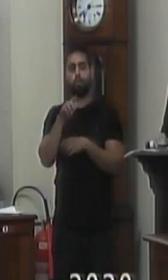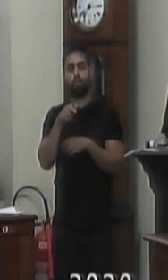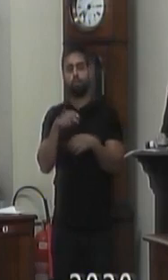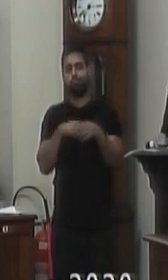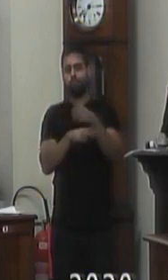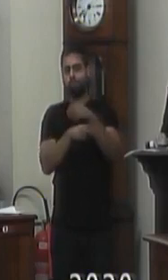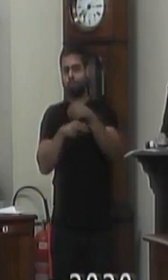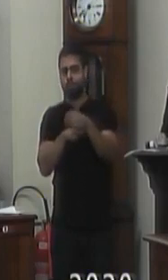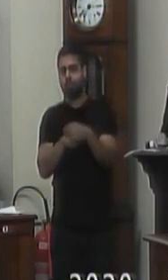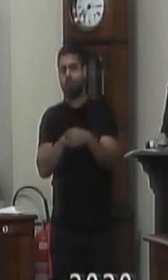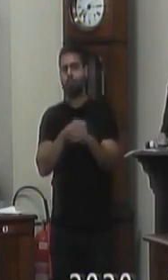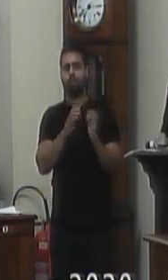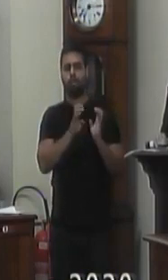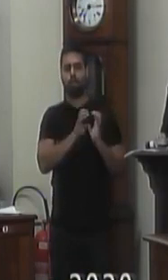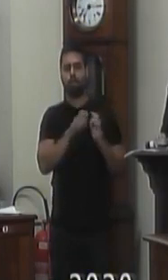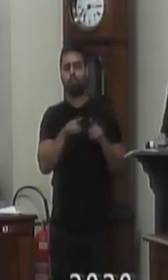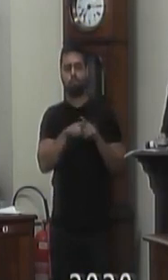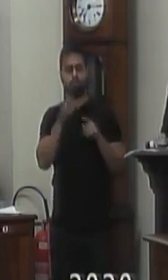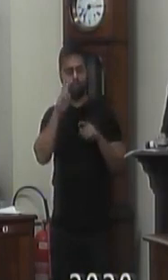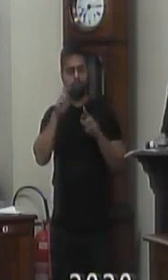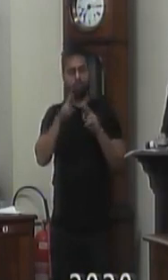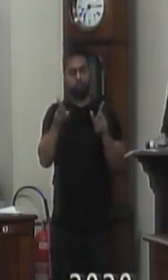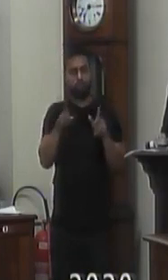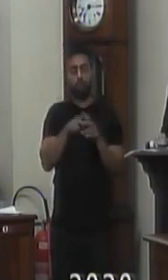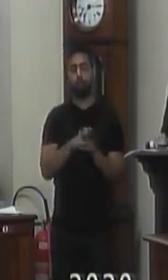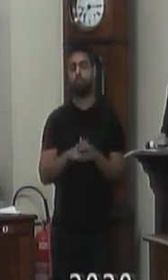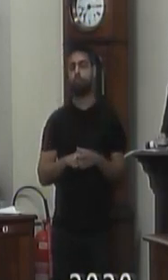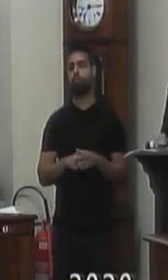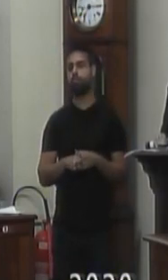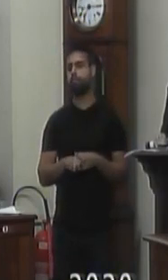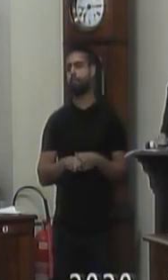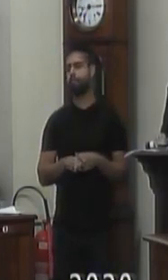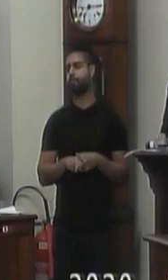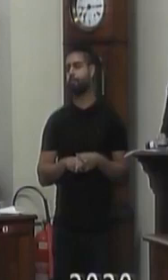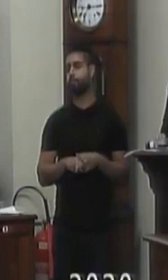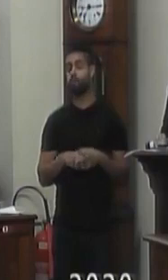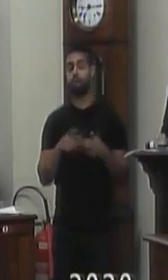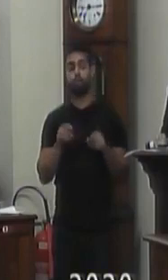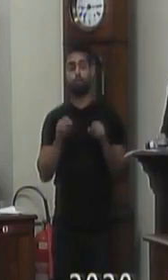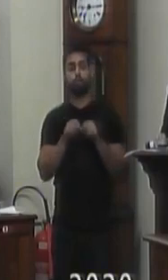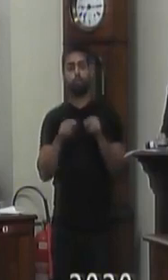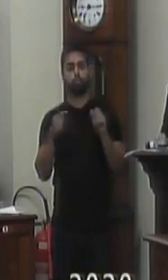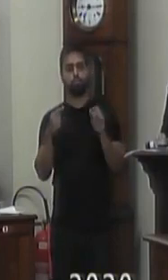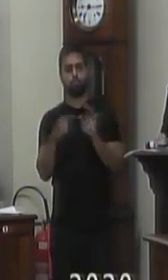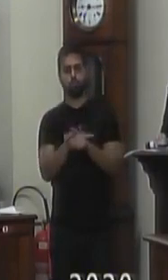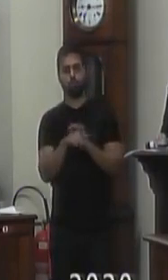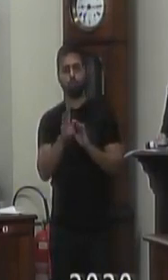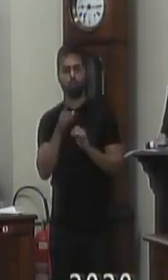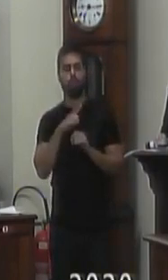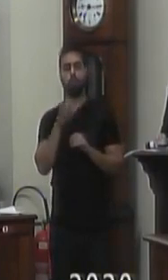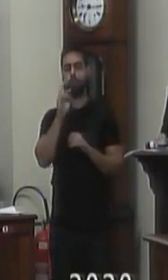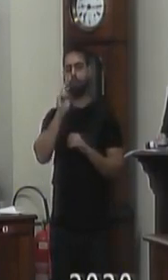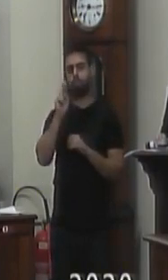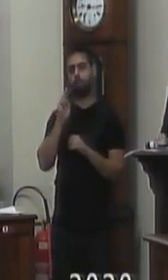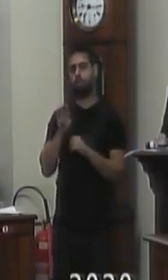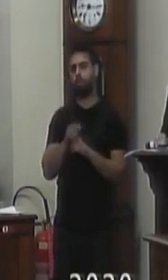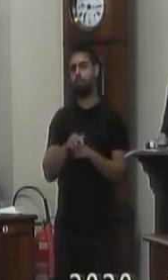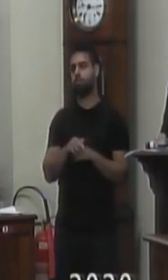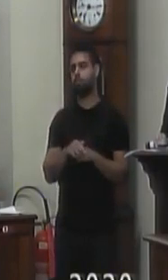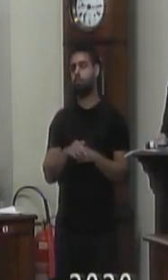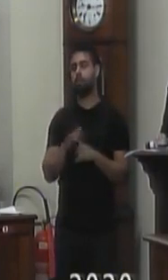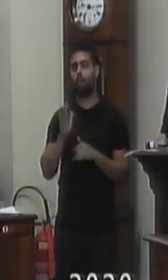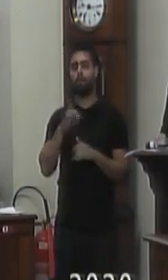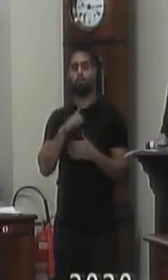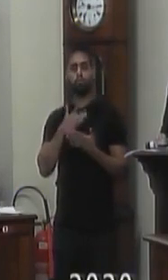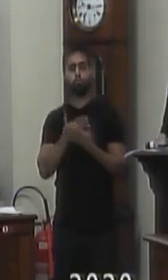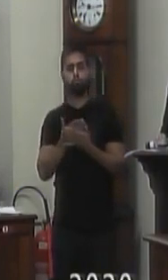Então, é por aí. Então, secretária, essas aí seriam as minhas perguntas, mas já teve resposta, já está tendo um